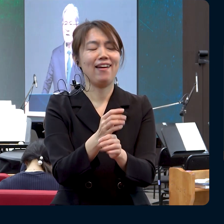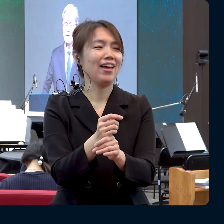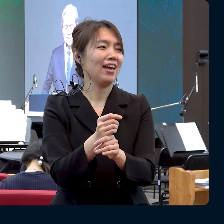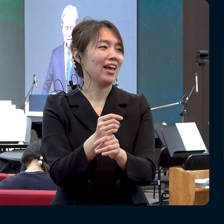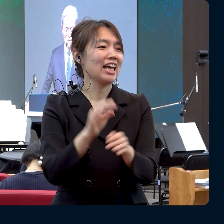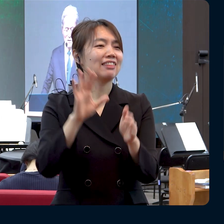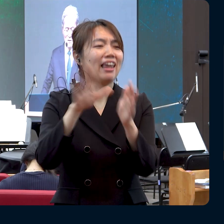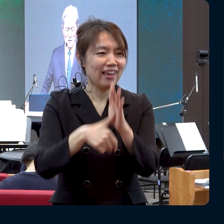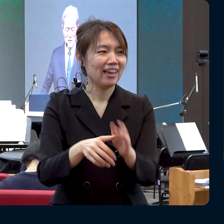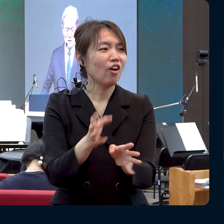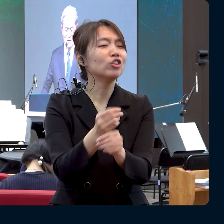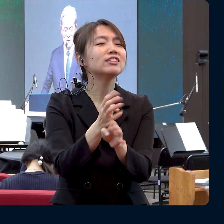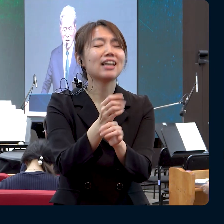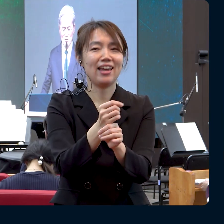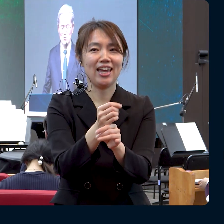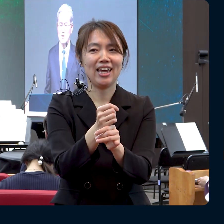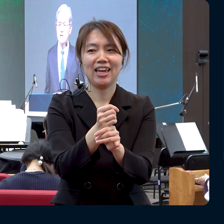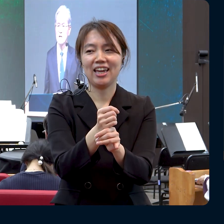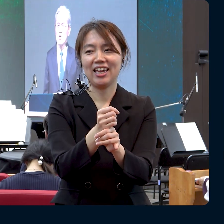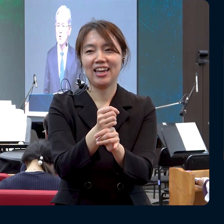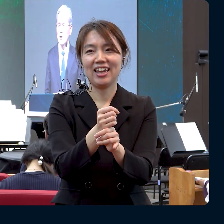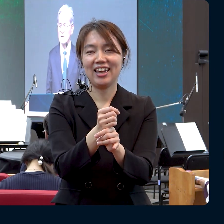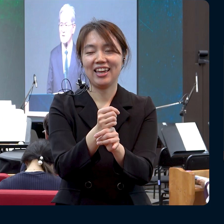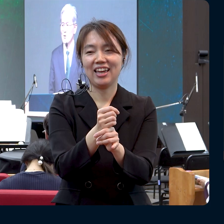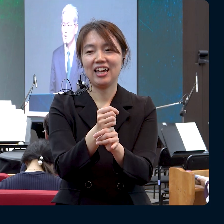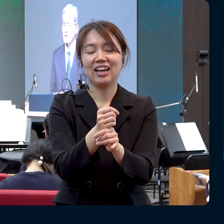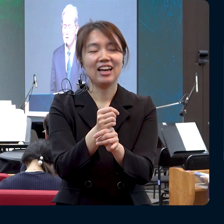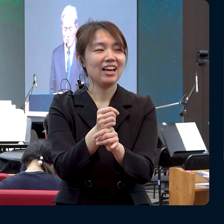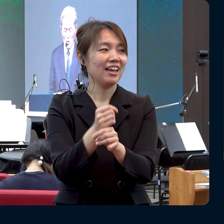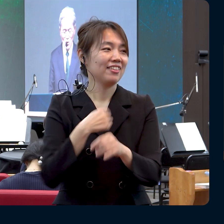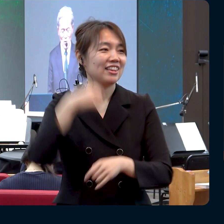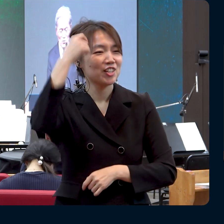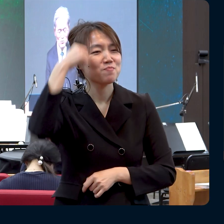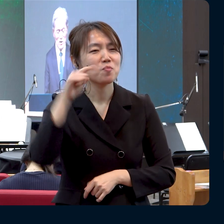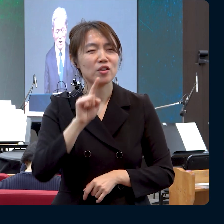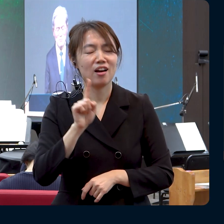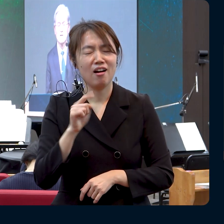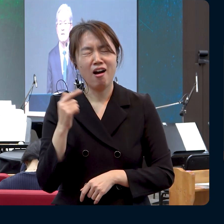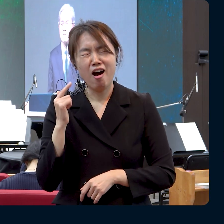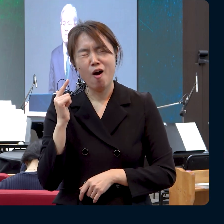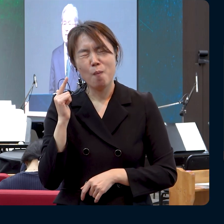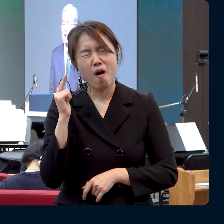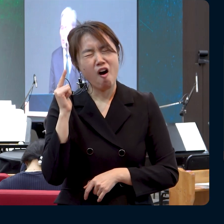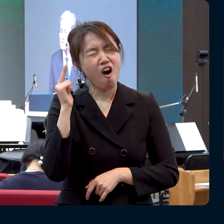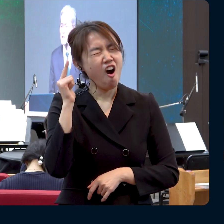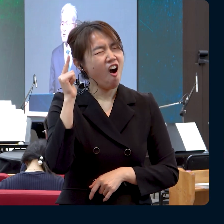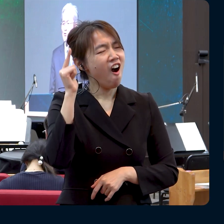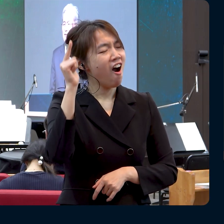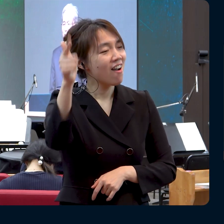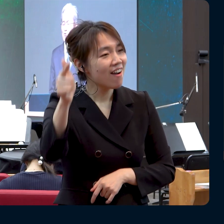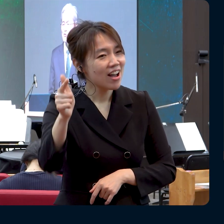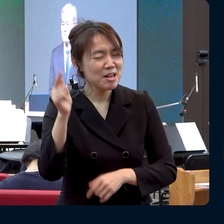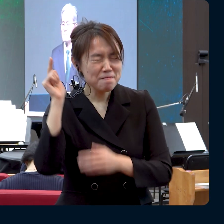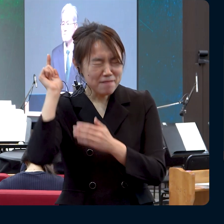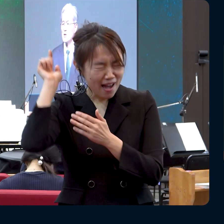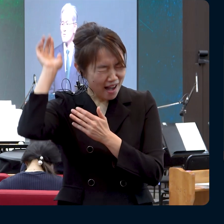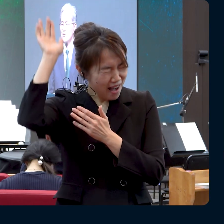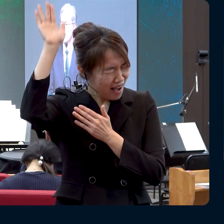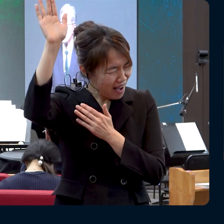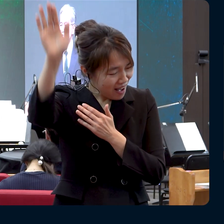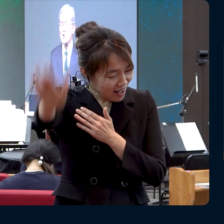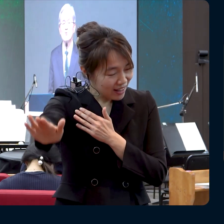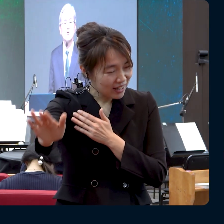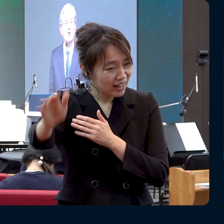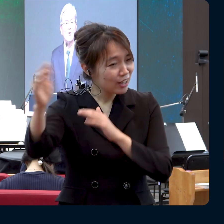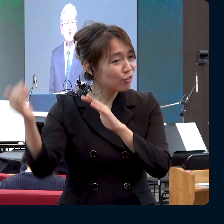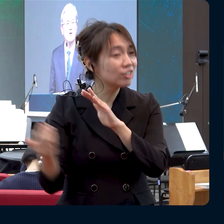그때에 아주 그 시간이 멀 것 같아서 너무 불안합니다. 언제 이루어지나요, 주님? 이렇게 묻지